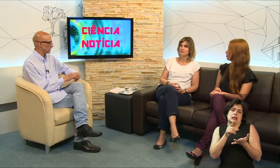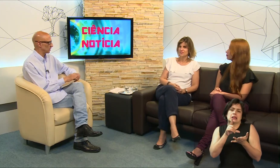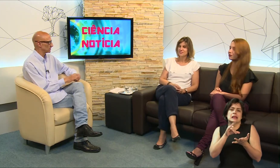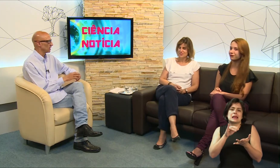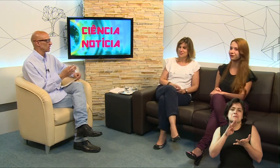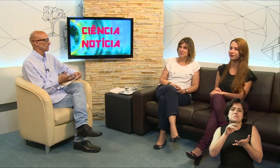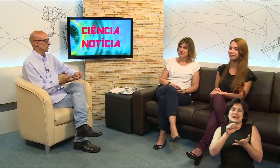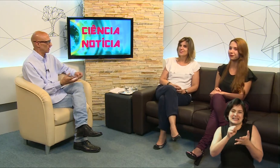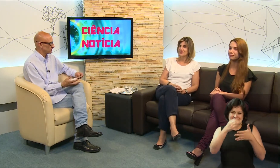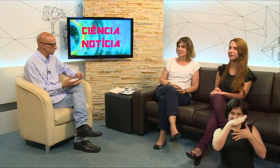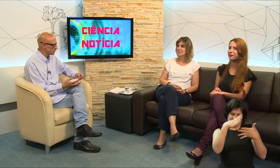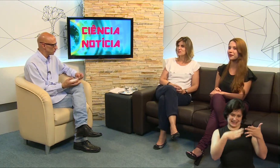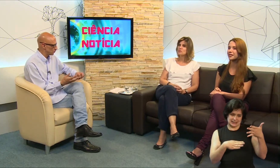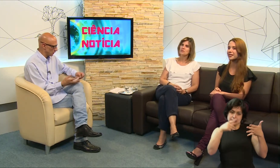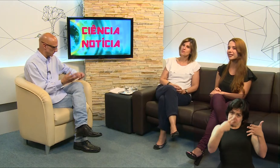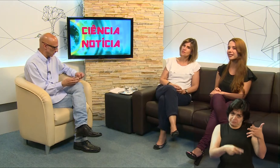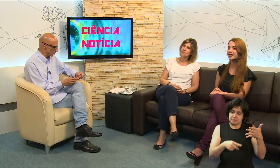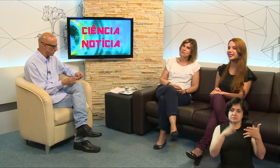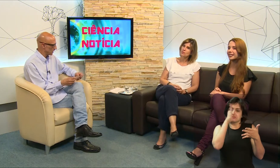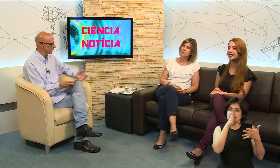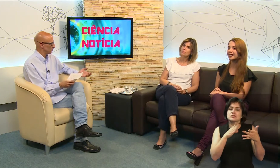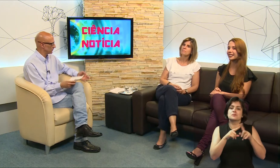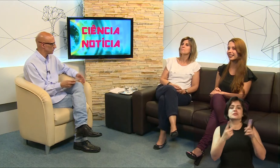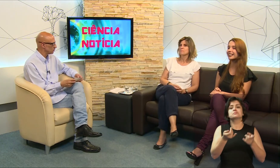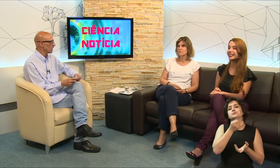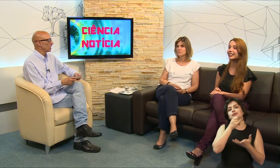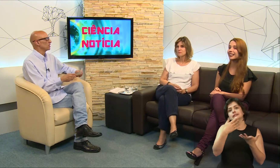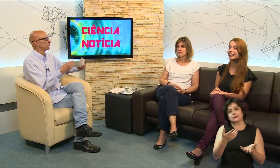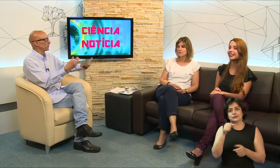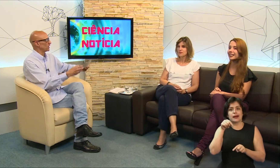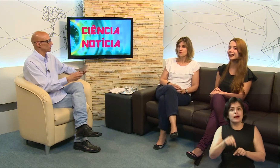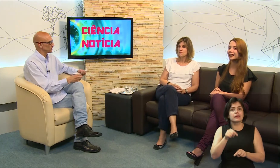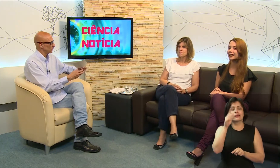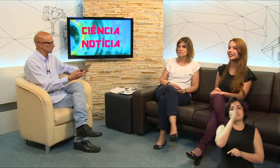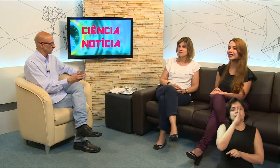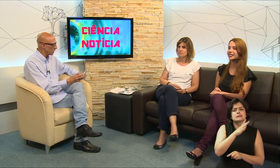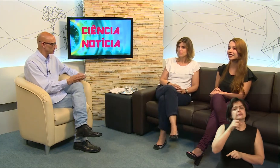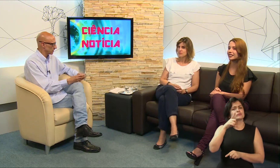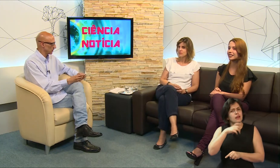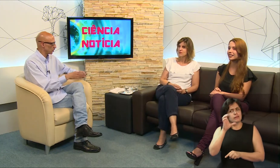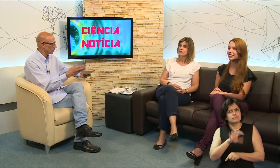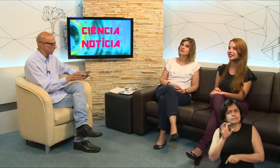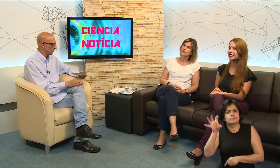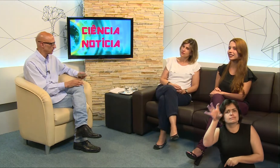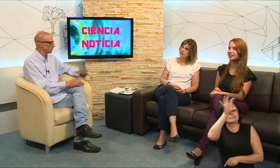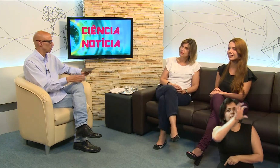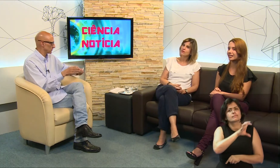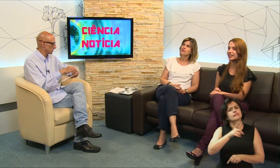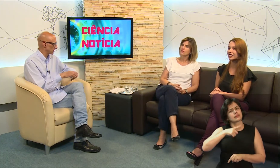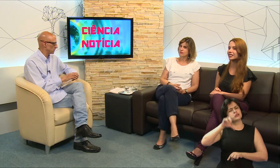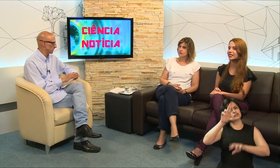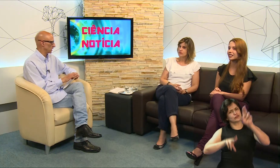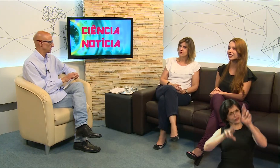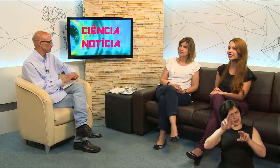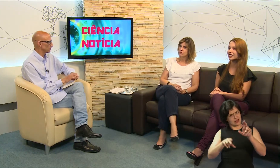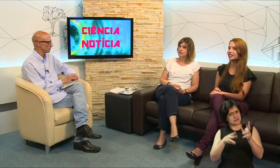mas existe, por exemplo, aqui no Brasil, diferenças regionais, na própria língua brasileira de sinais, é isso?